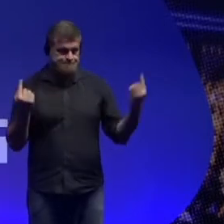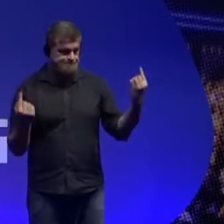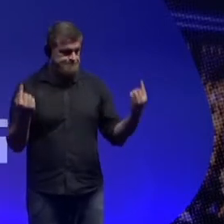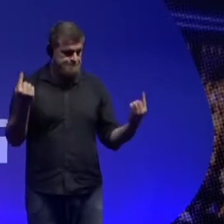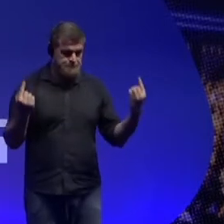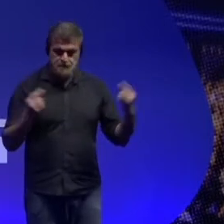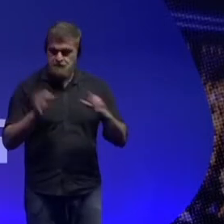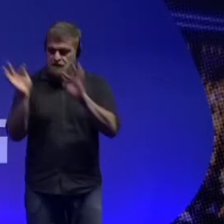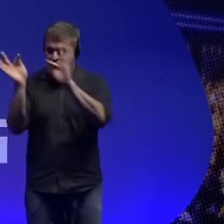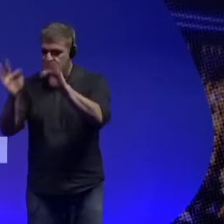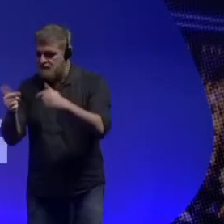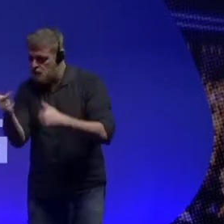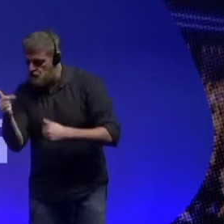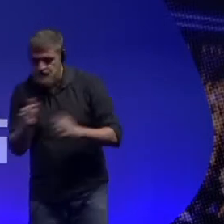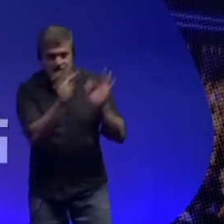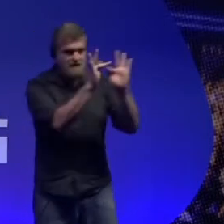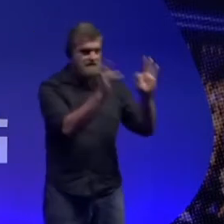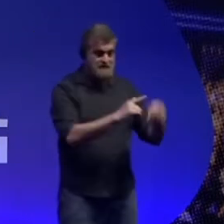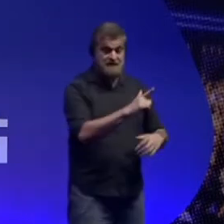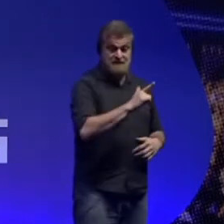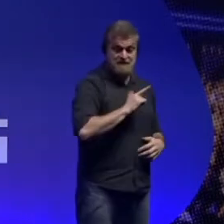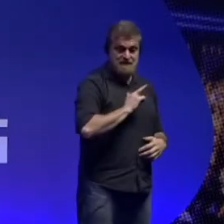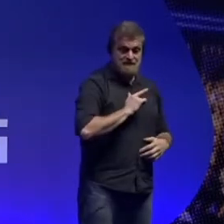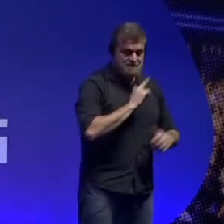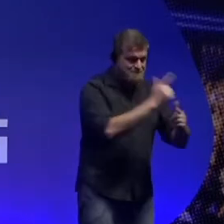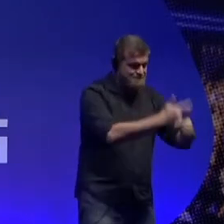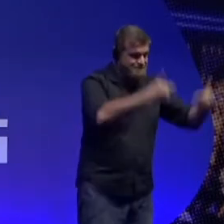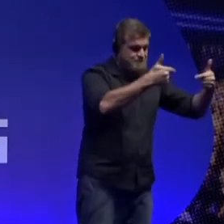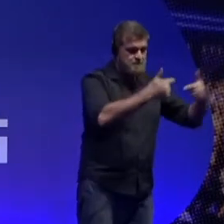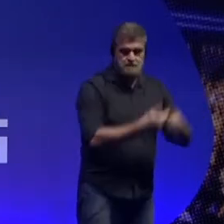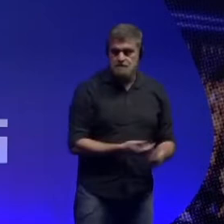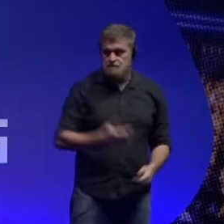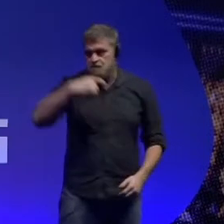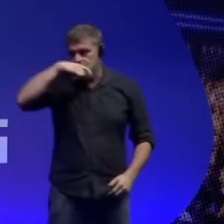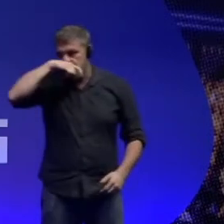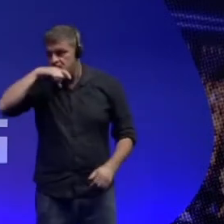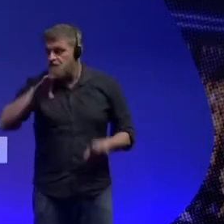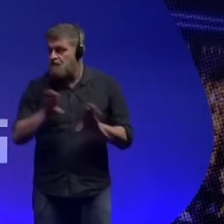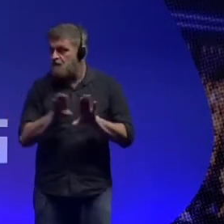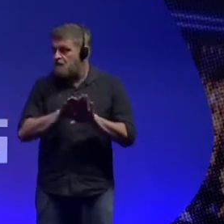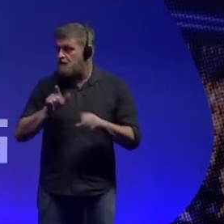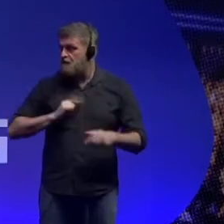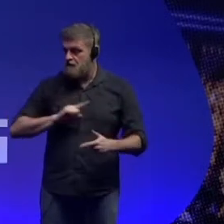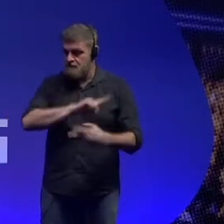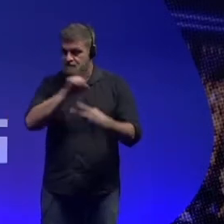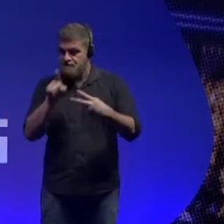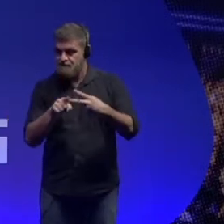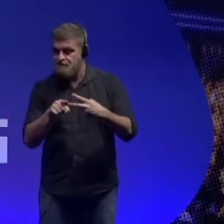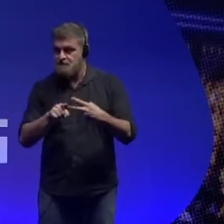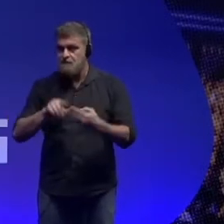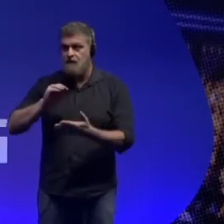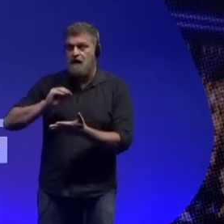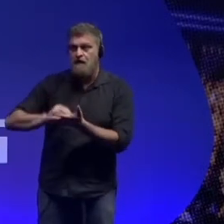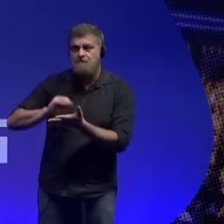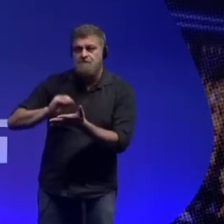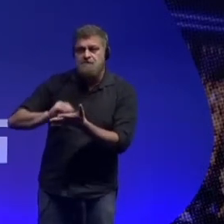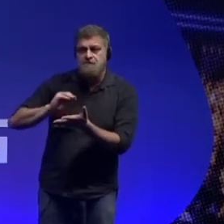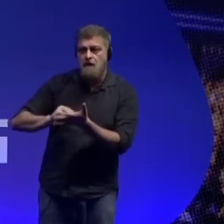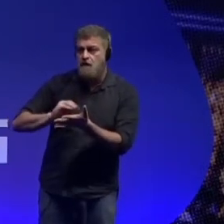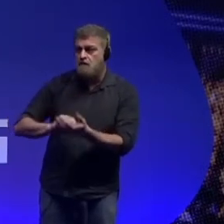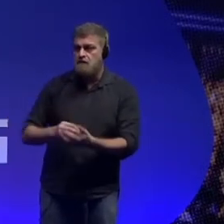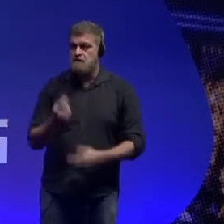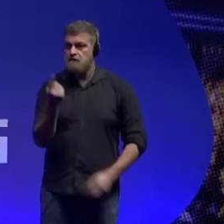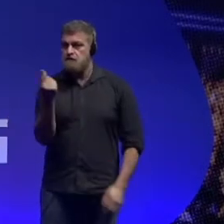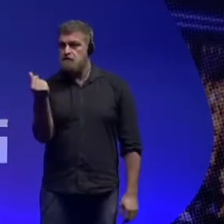na infelicidade e na felicidade. E a ausência, né, que eu falo que é um insight secundário, a ausência de